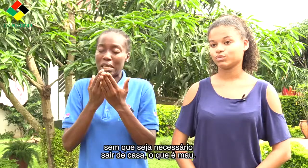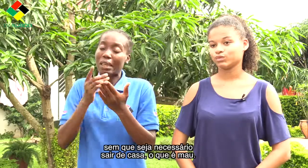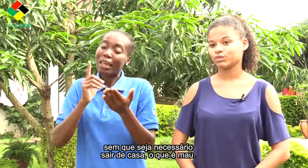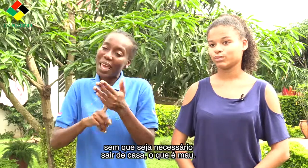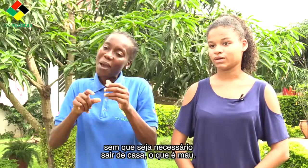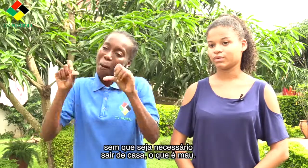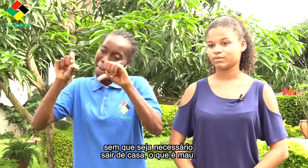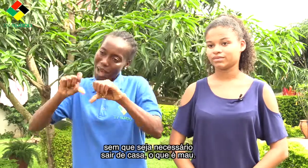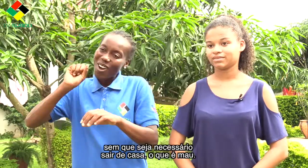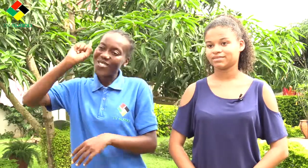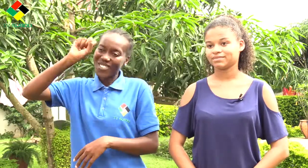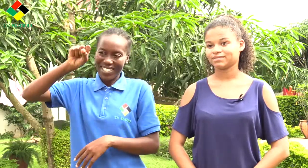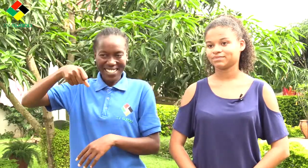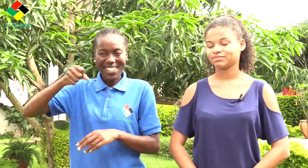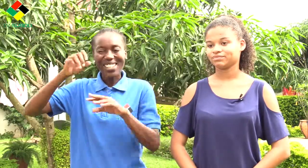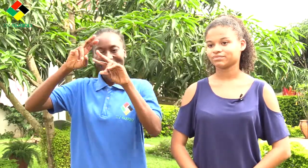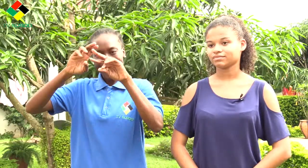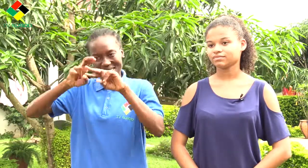mal, muito mal.